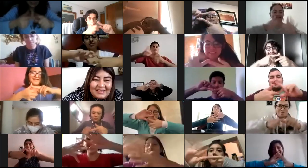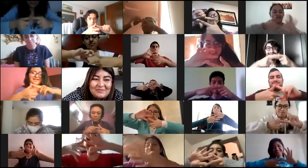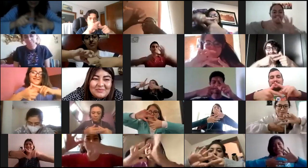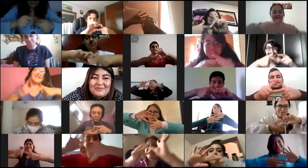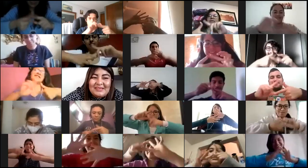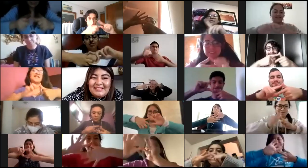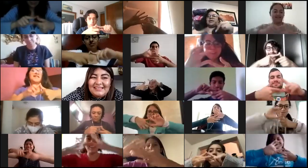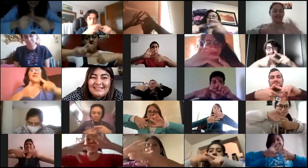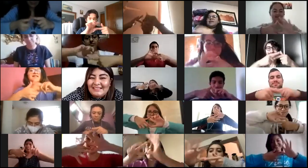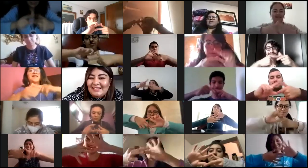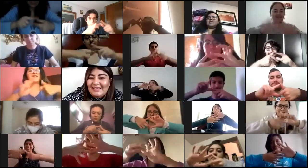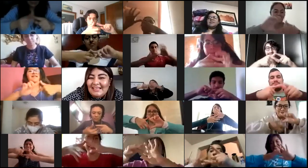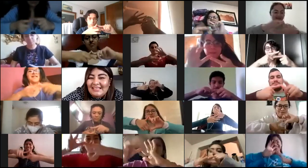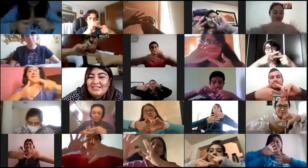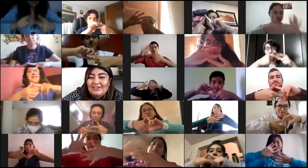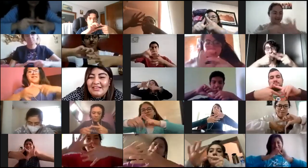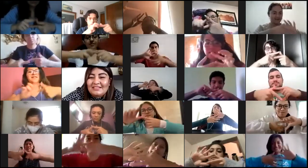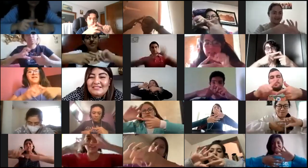Muy bien. ¿Ya nos quedó el ejercicio?